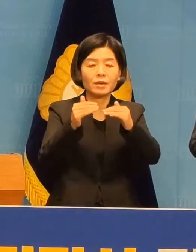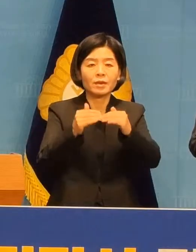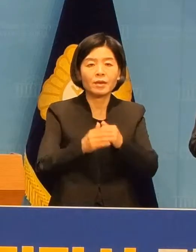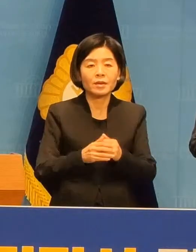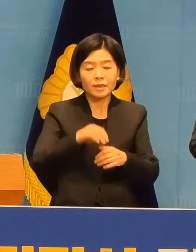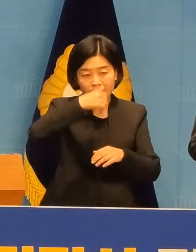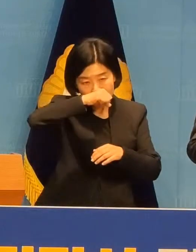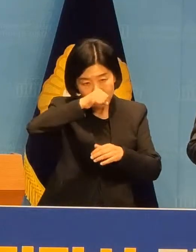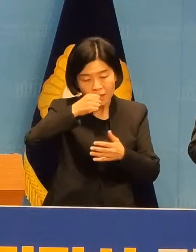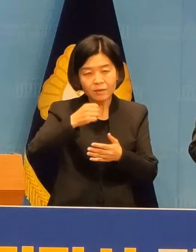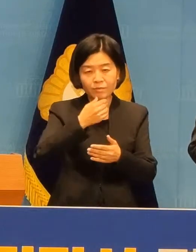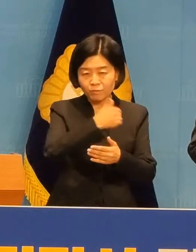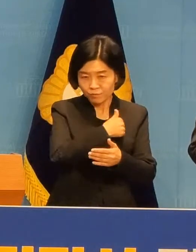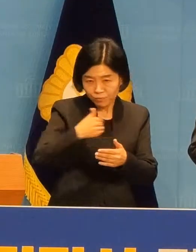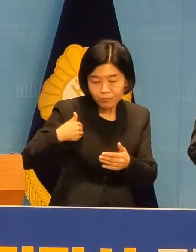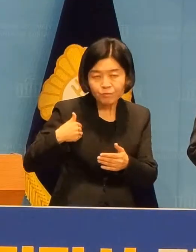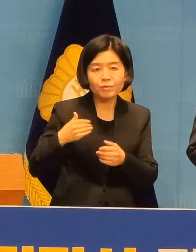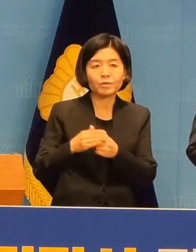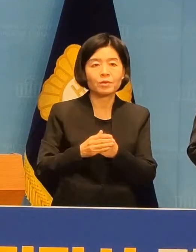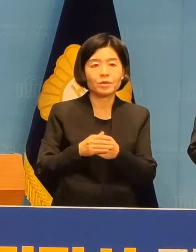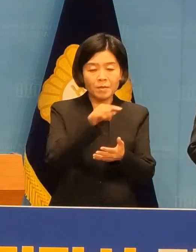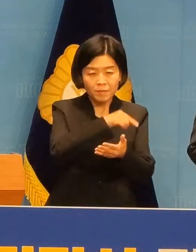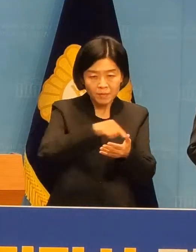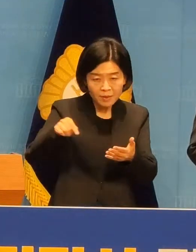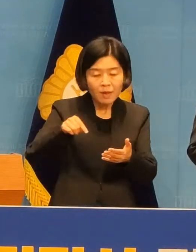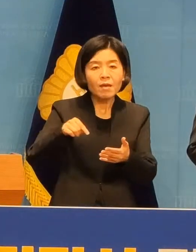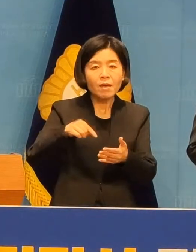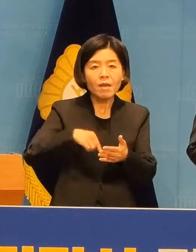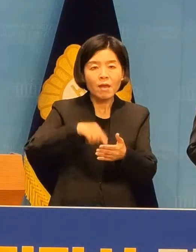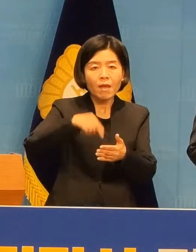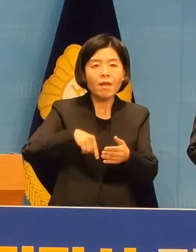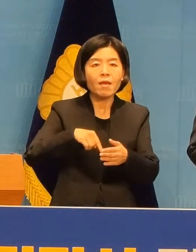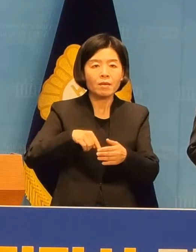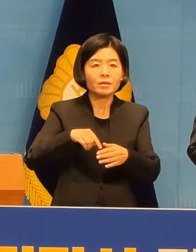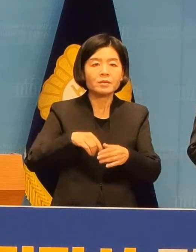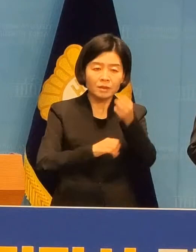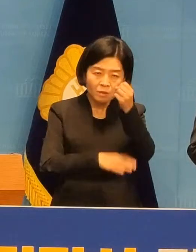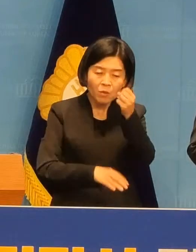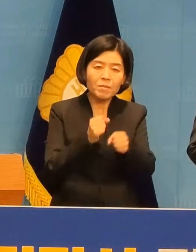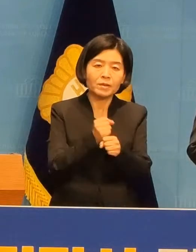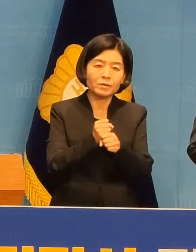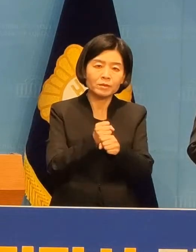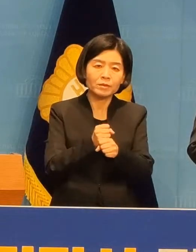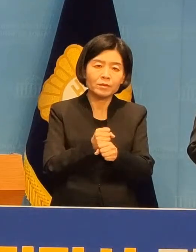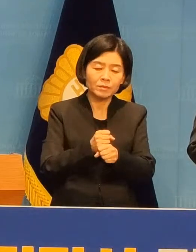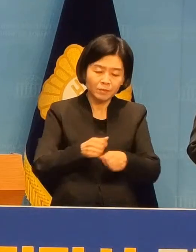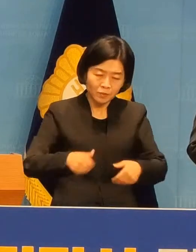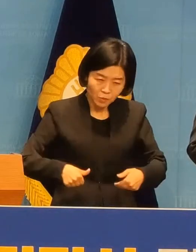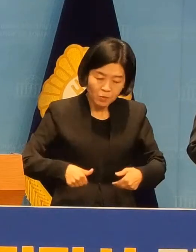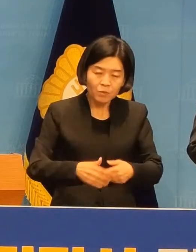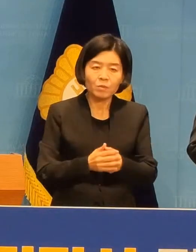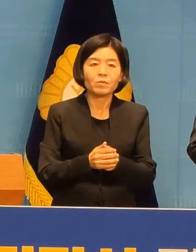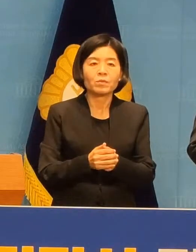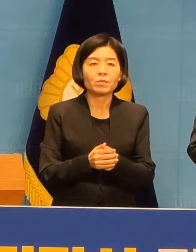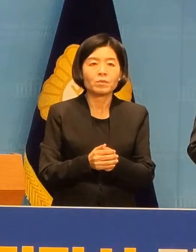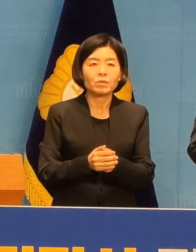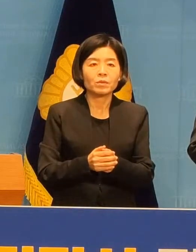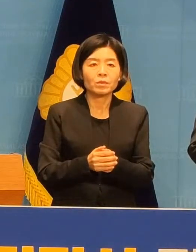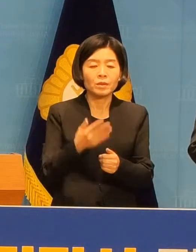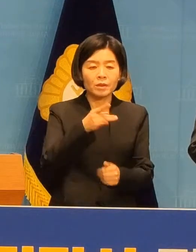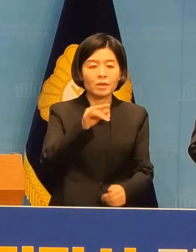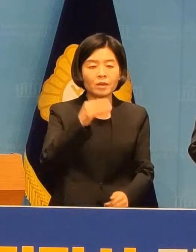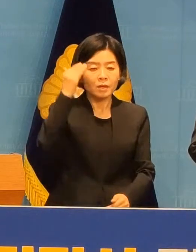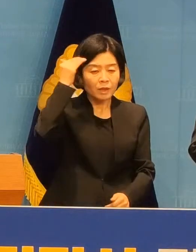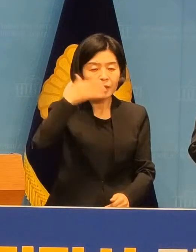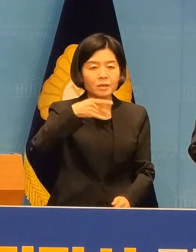확충 등을 통한 실질적 피해 구제 기반 마련이 시급하다고 강조했습니다. 특히 대한제분,